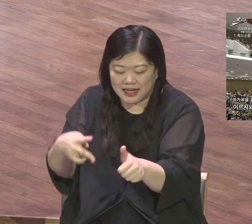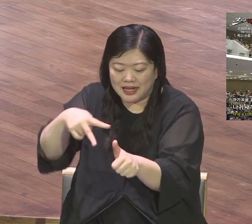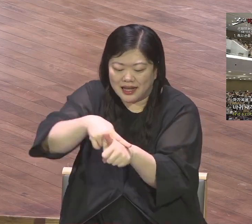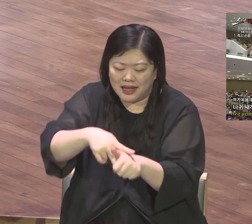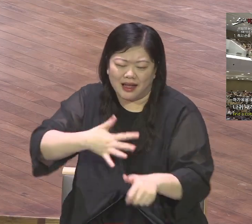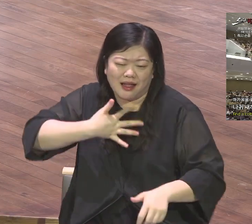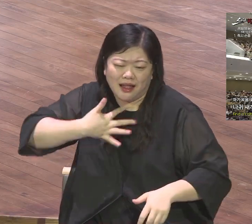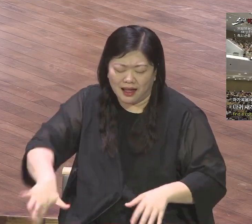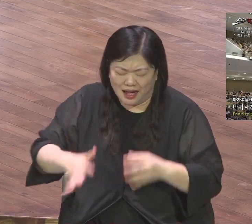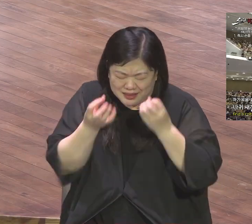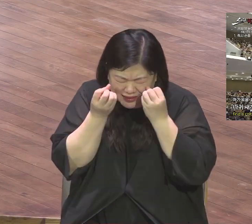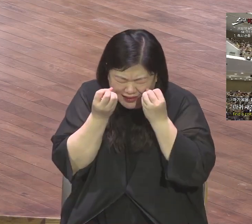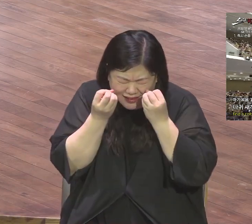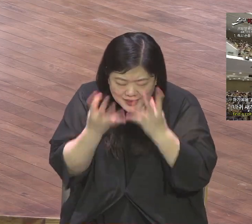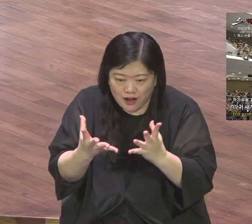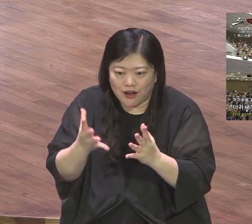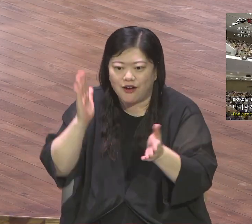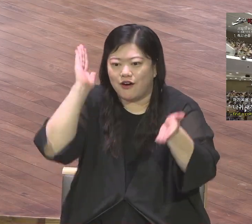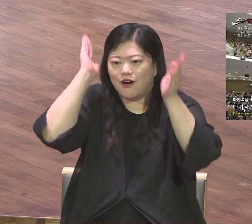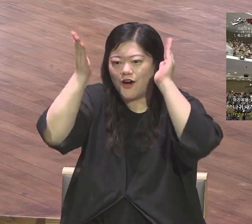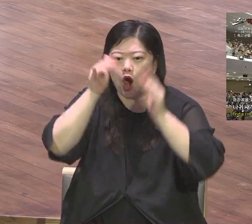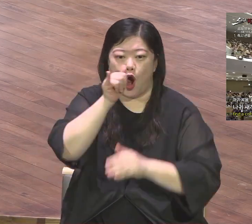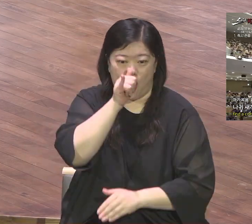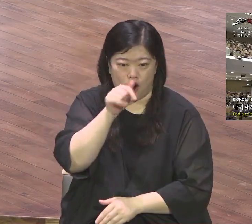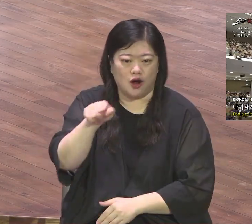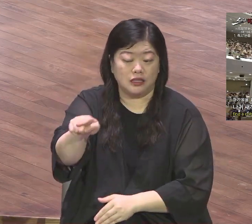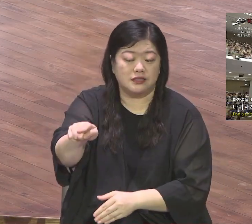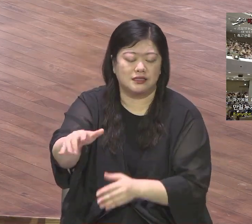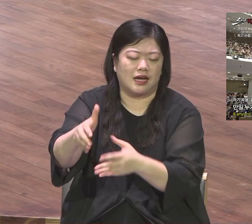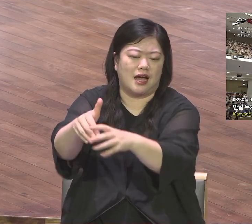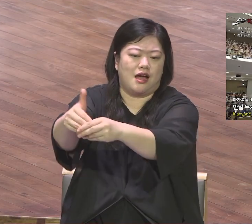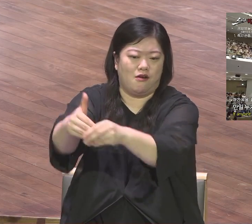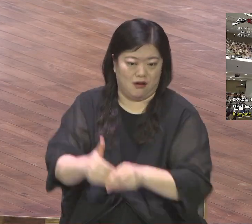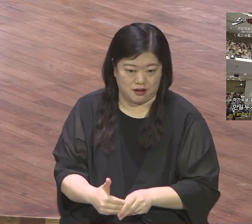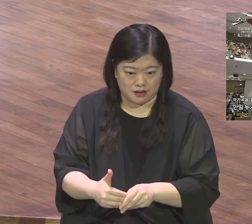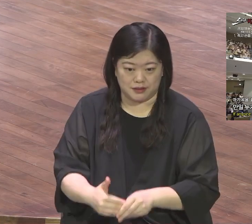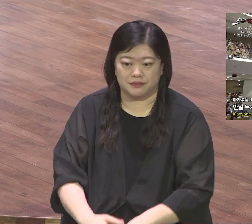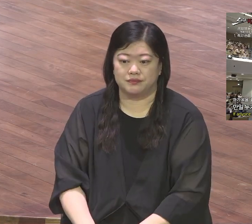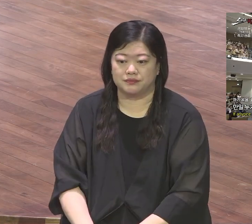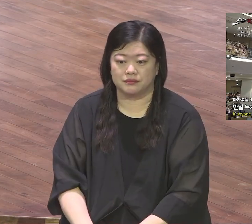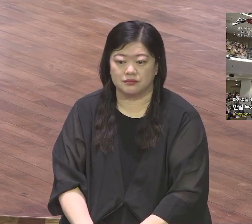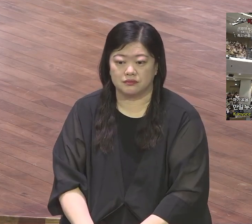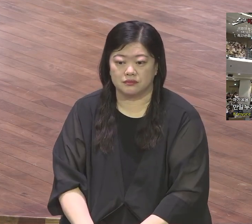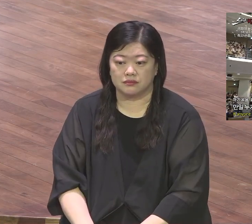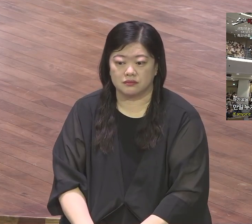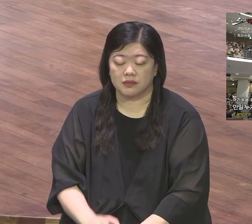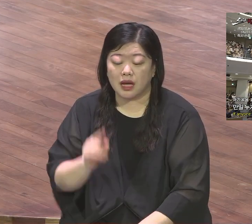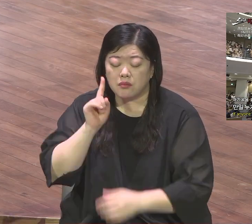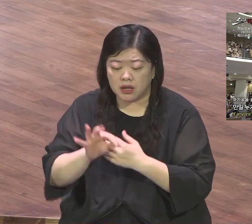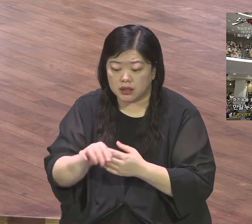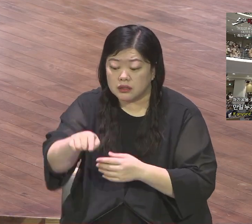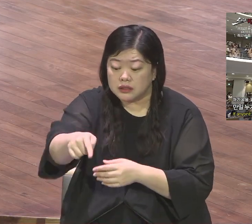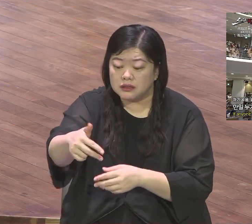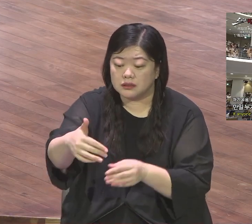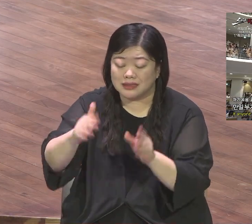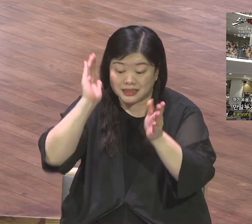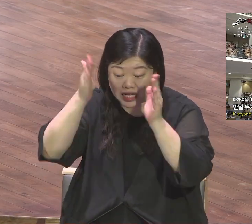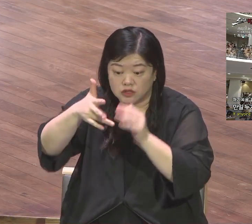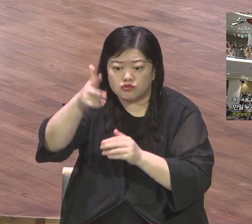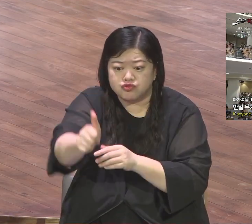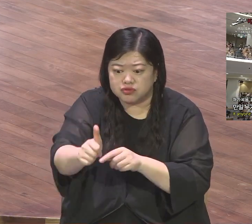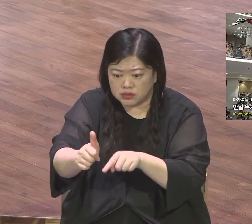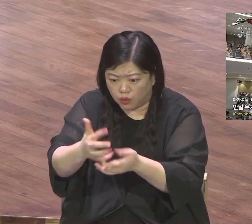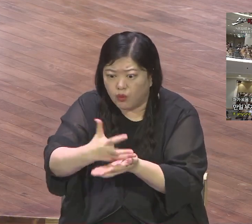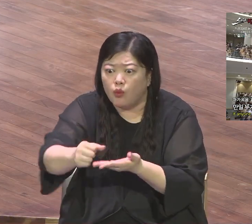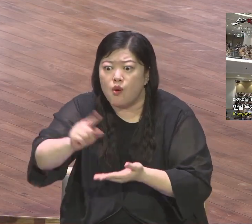타지 않는 나귀 새끼가 매여 있는 것을 보리니 풀어 끌고 오라. 만일 누가 너에게 왜 이렇게 하느냐 묻거든